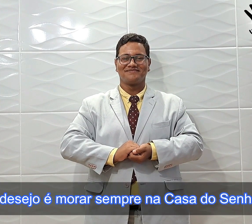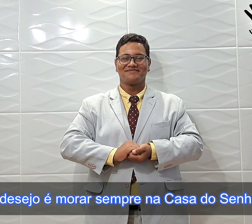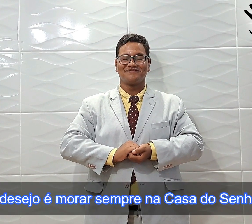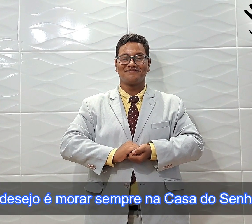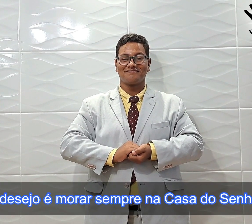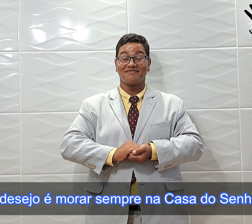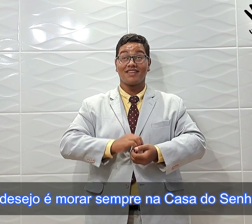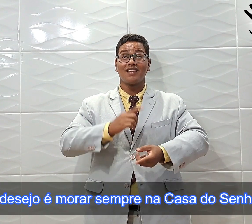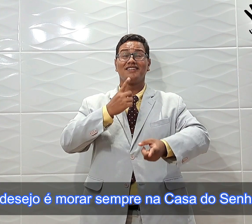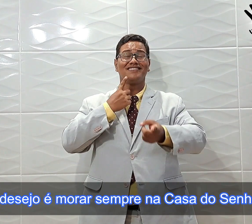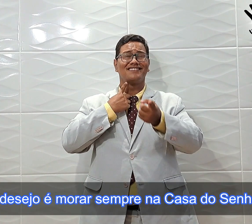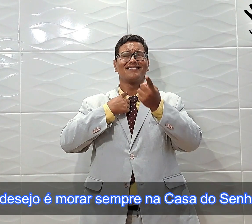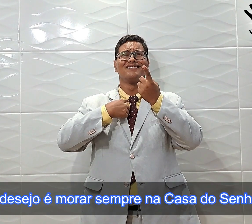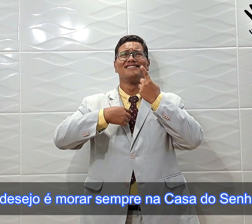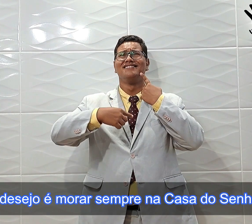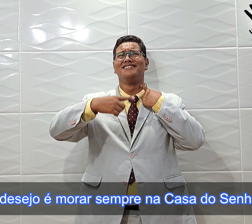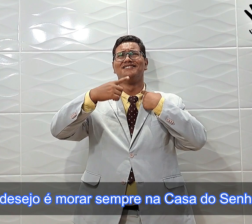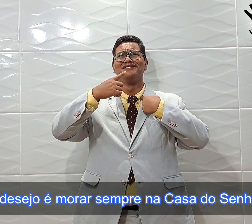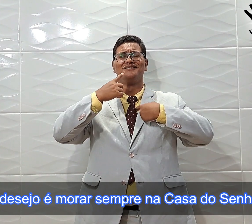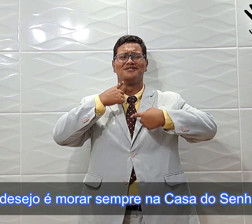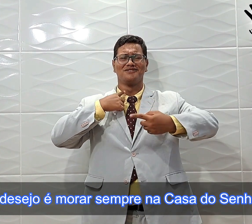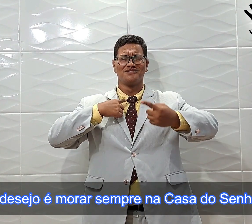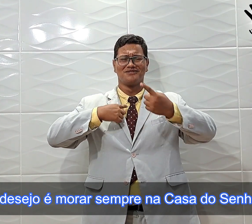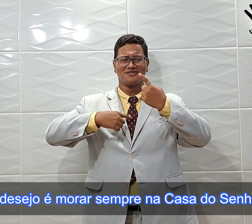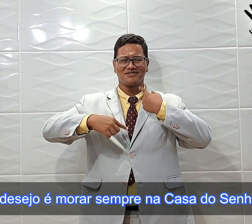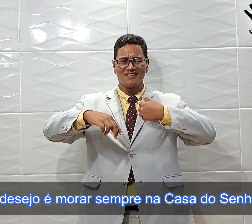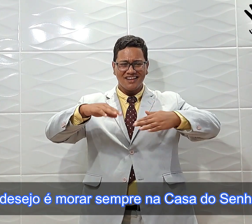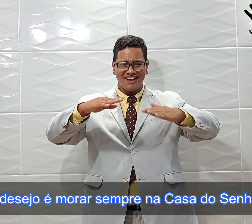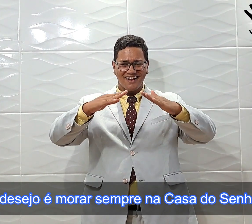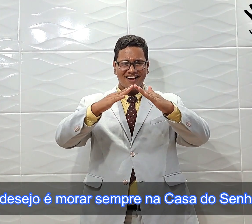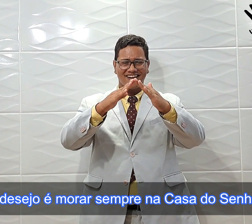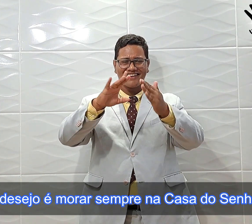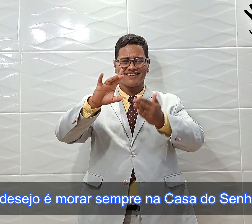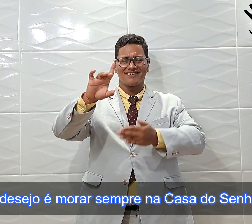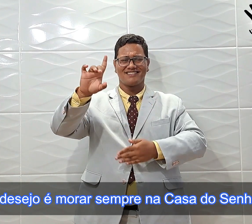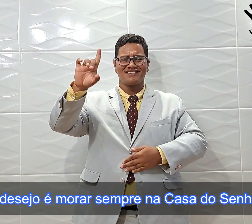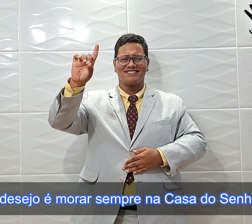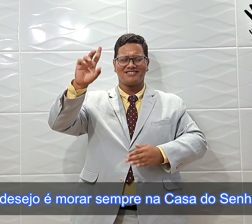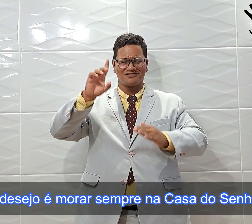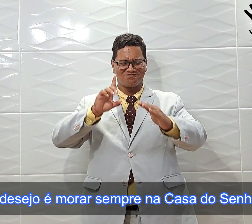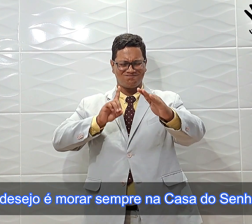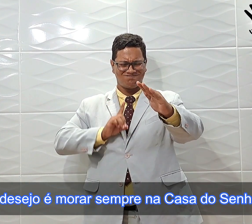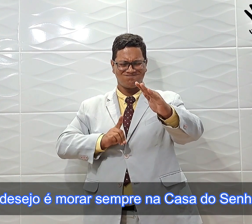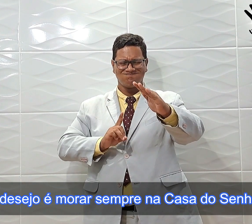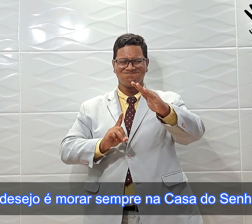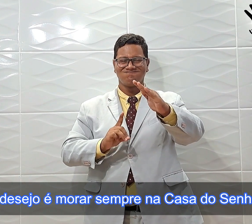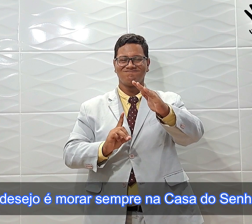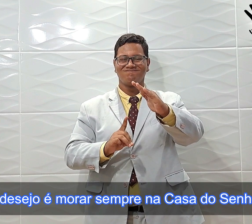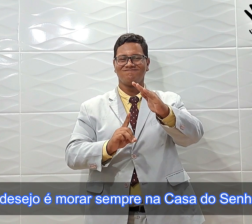Meu desejo é morar sempre na casa